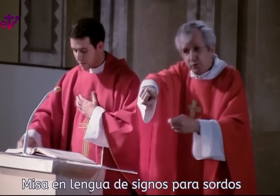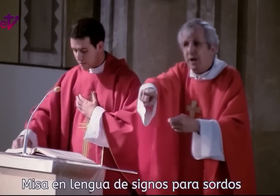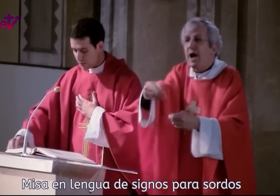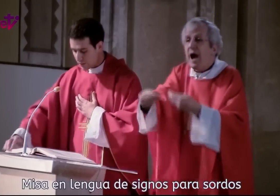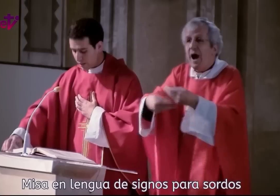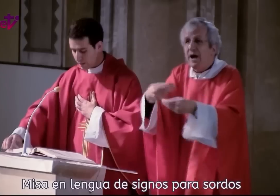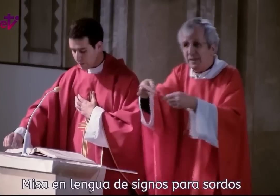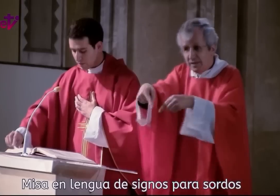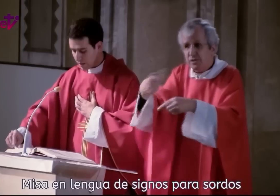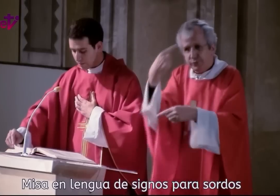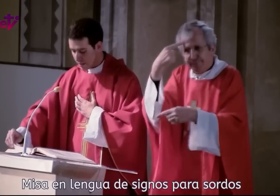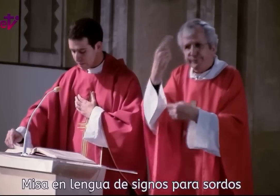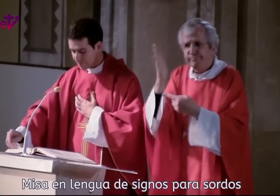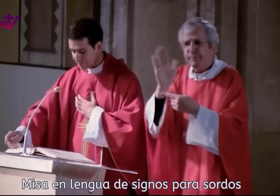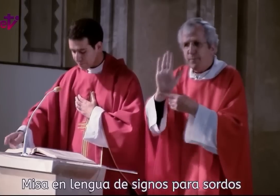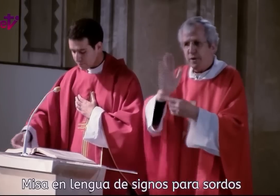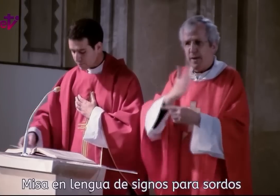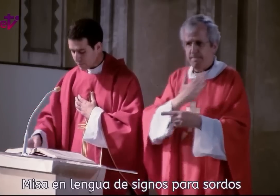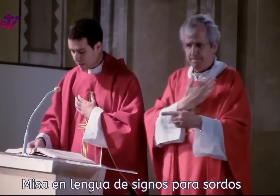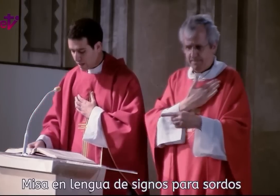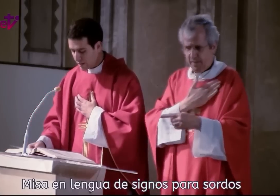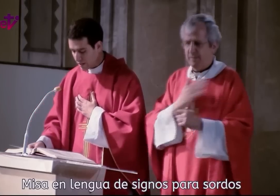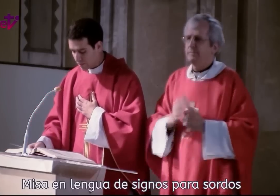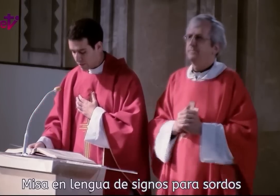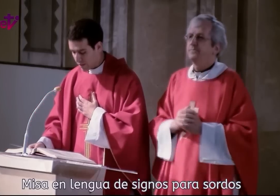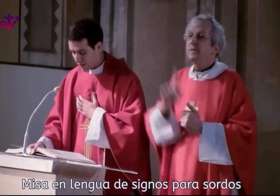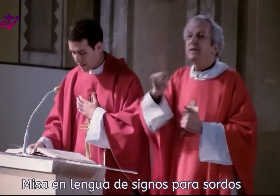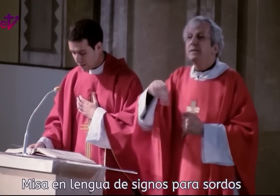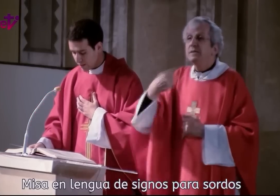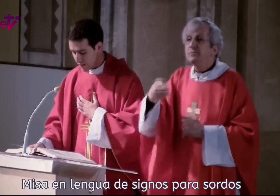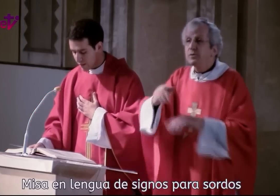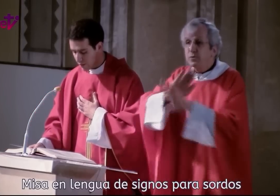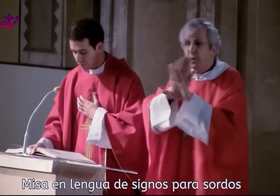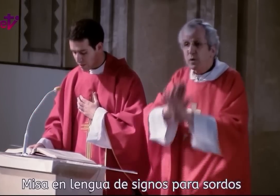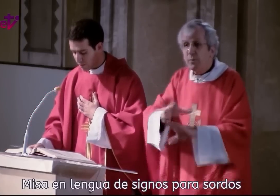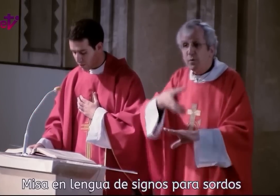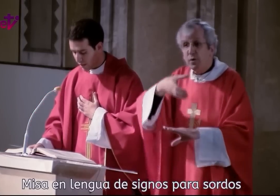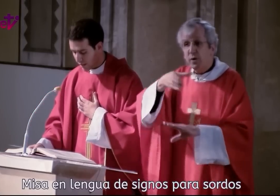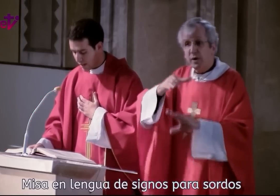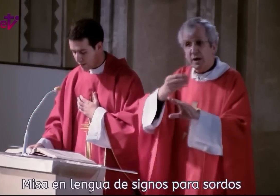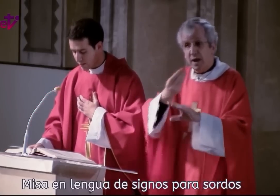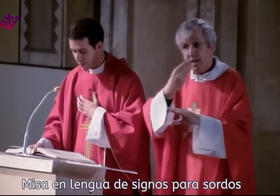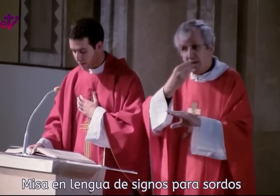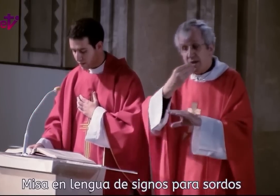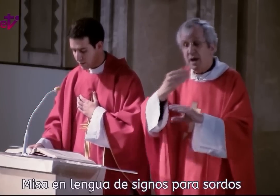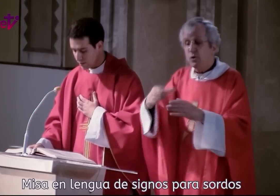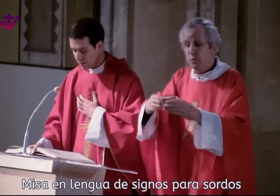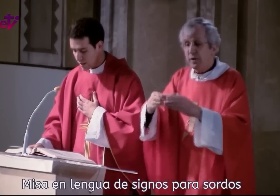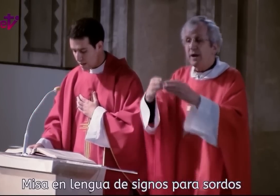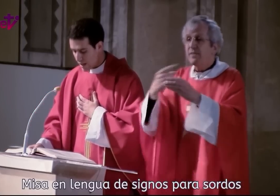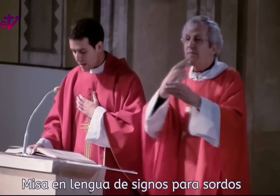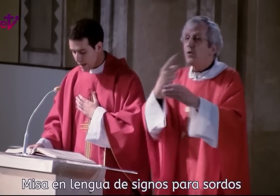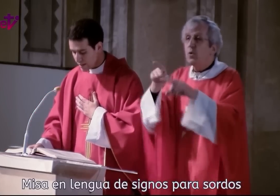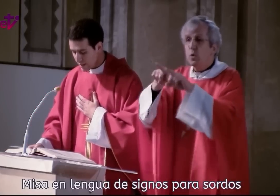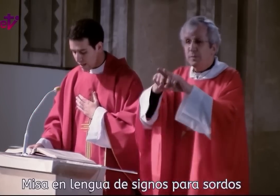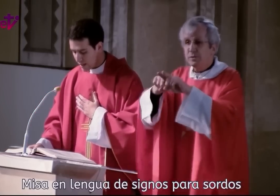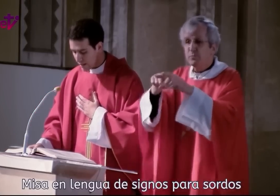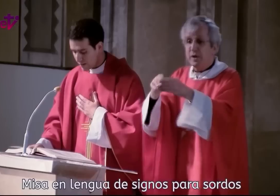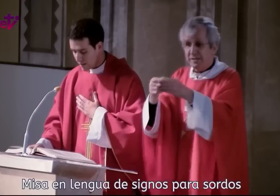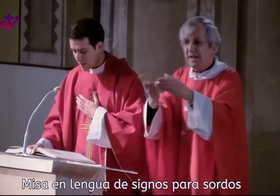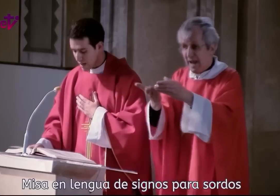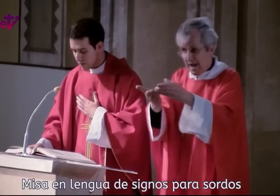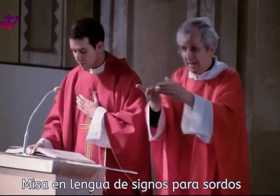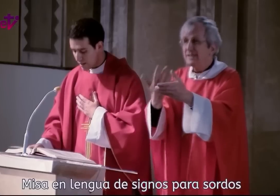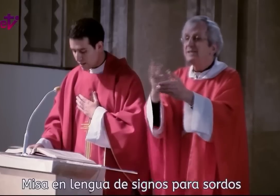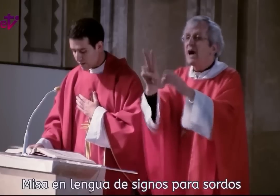Haced esto en memoria mía. Después de cenar, hizo lo mismo con el cáliz, diciendo: este